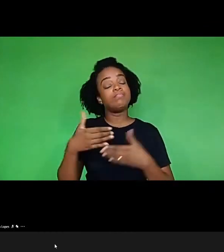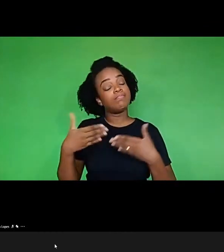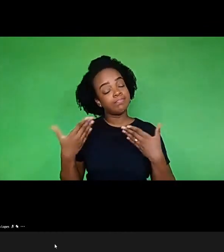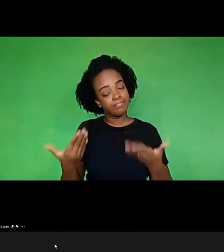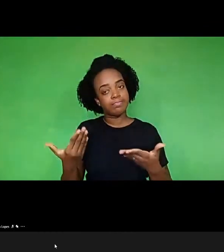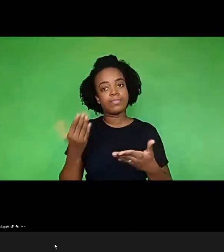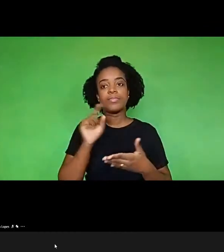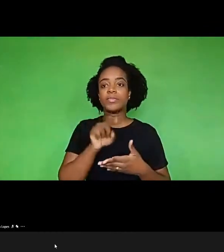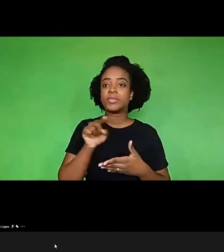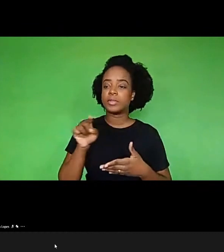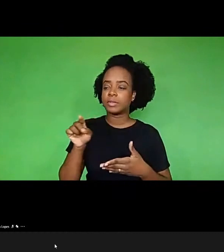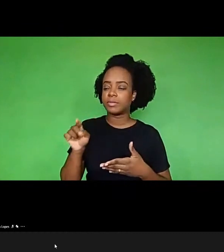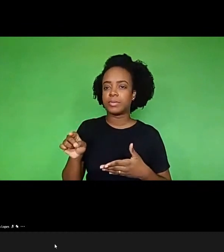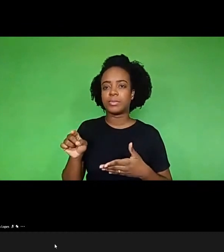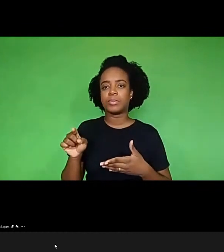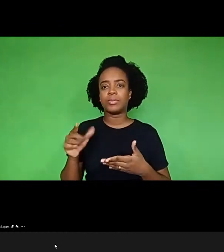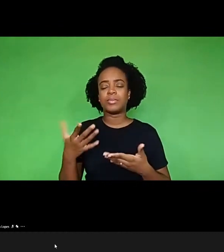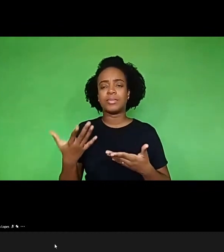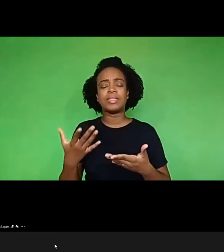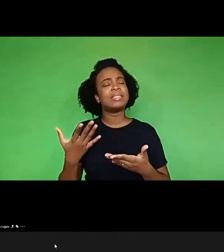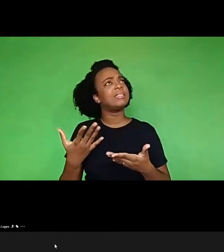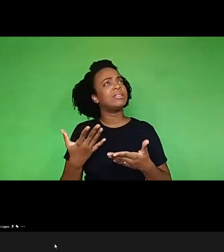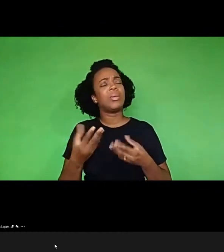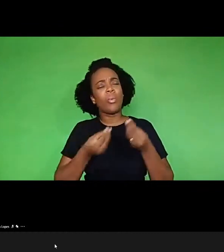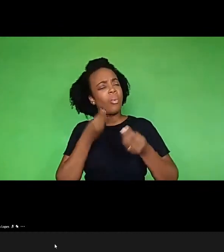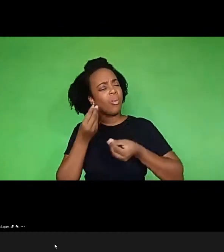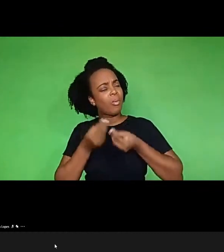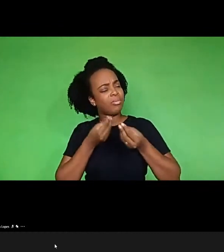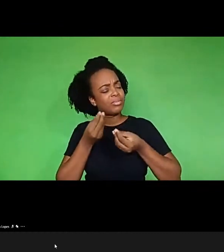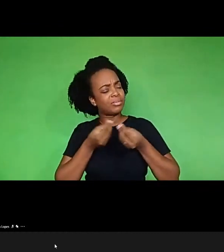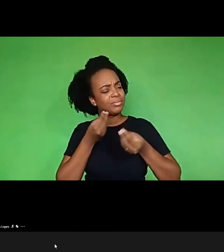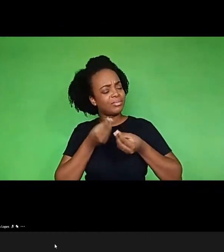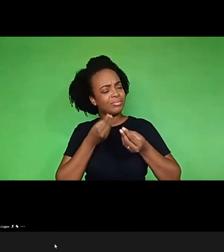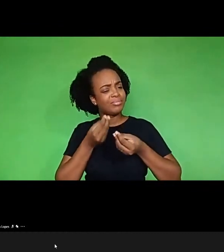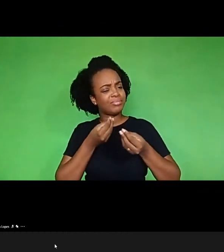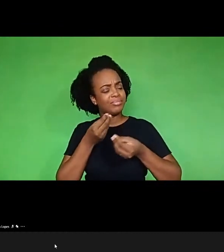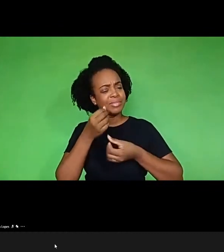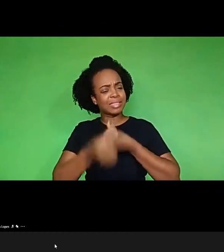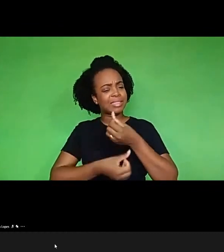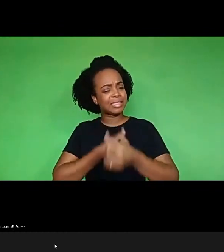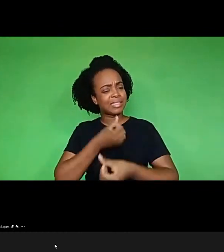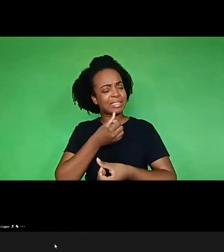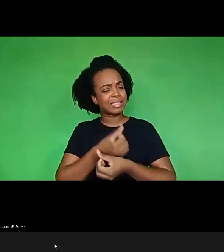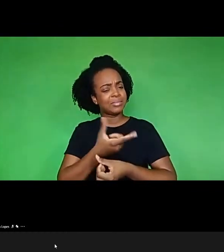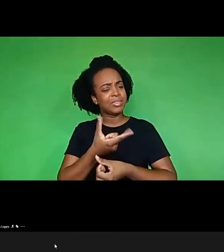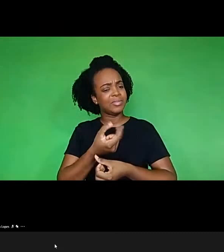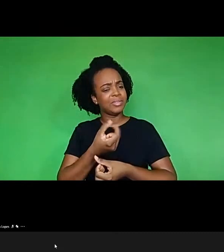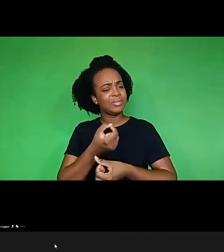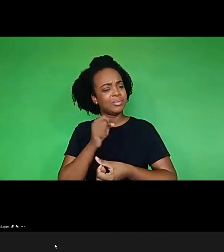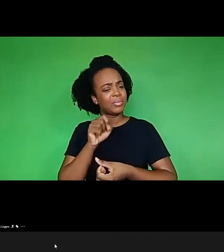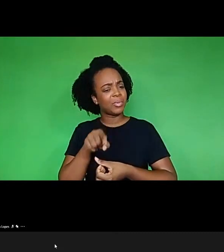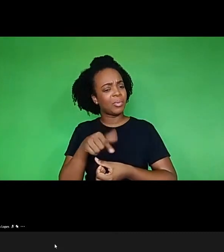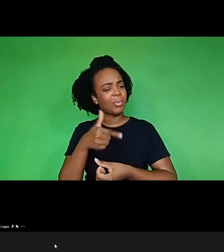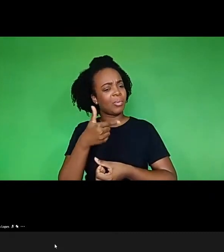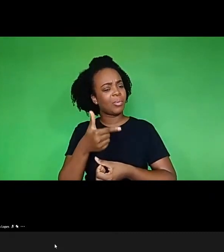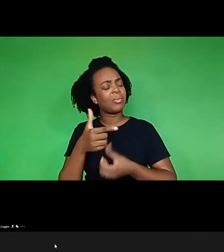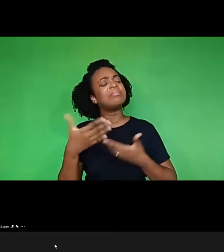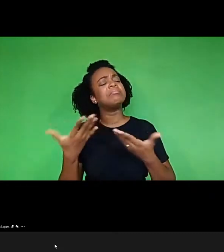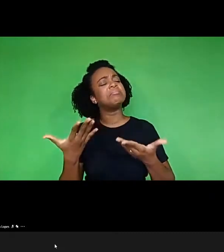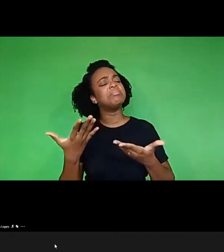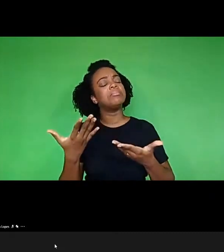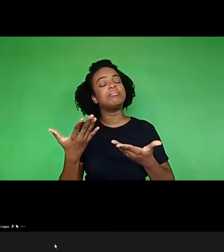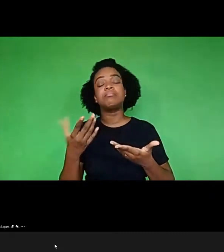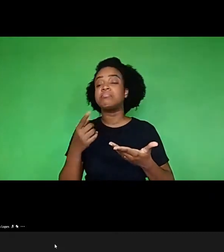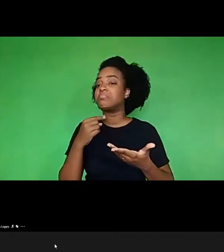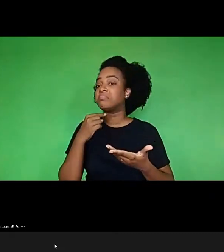estiverem pensando, professor, como é que será o semestre 2020.2? Ainda não temos